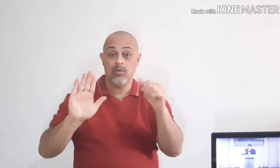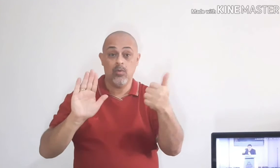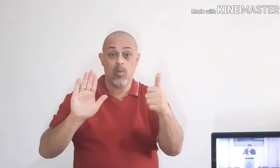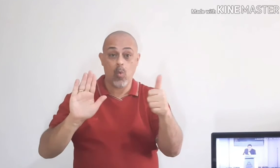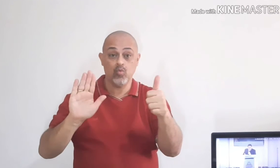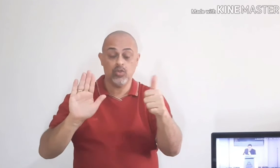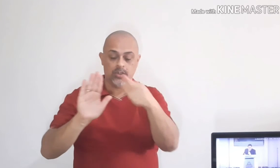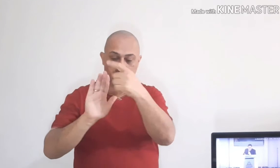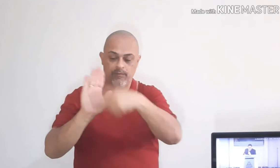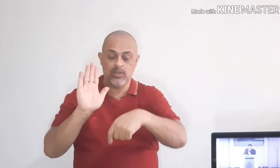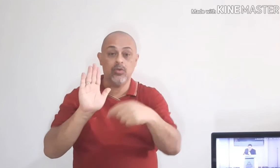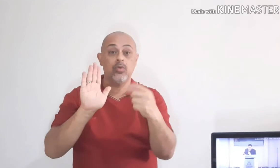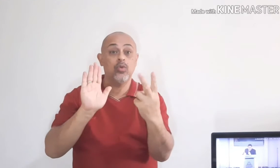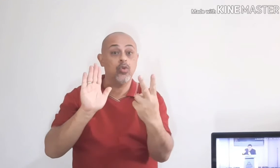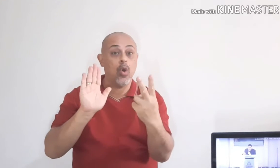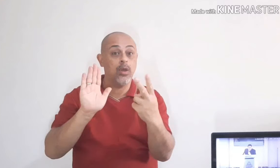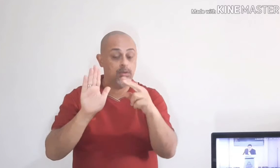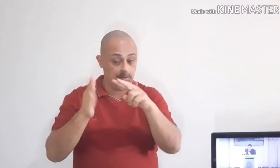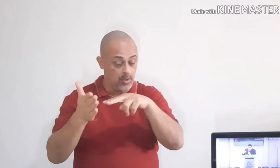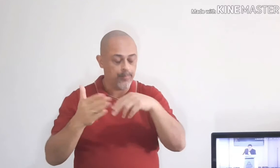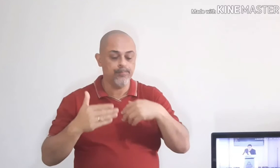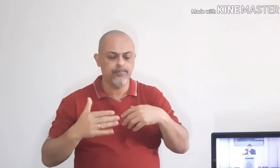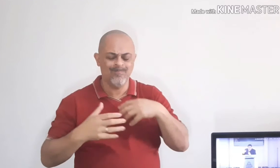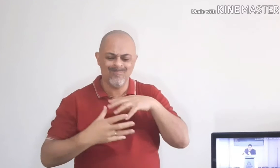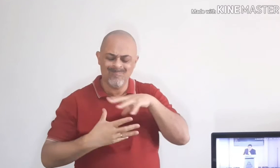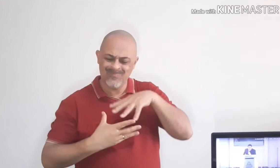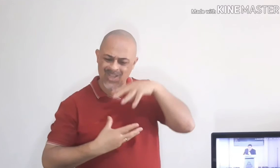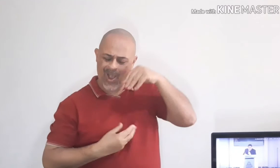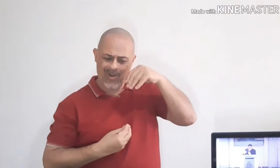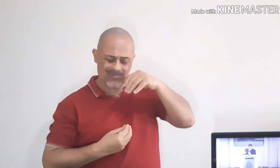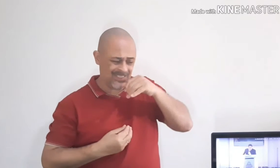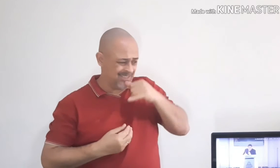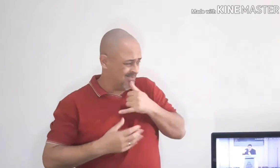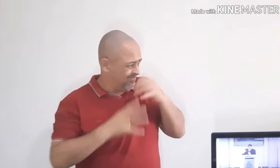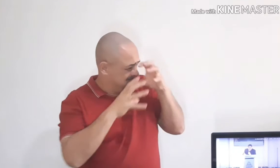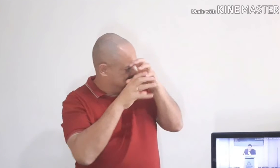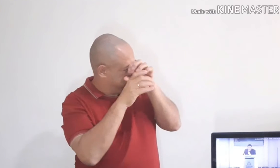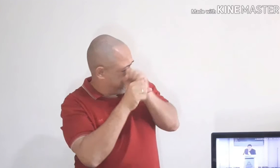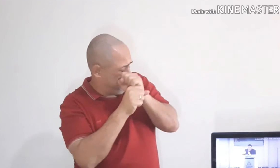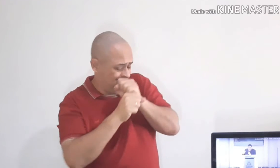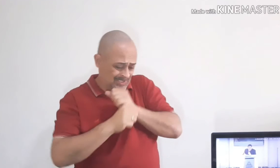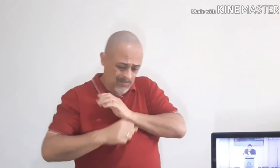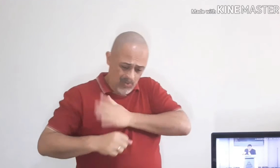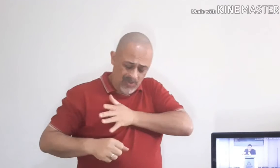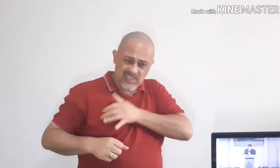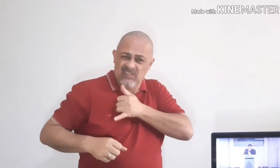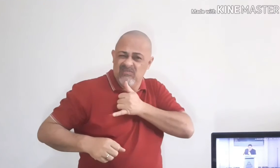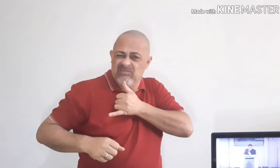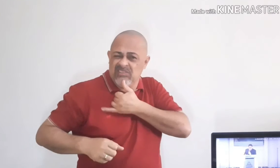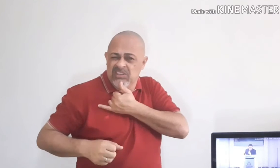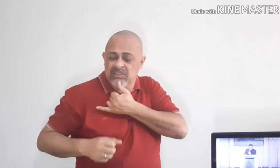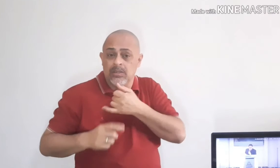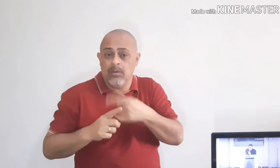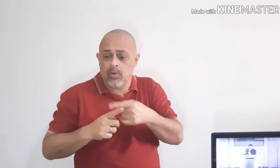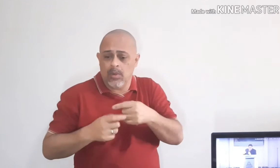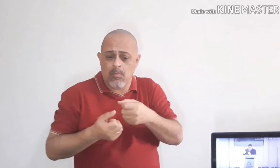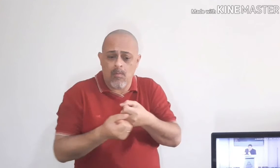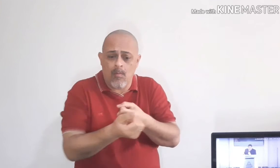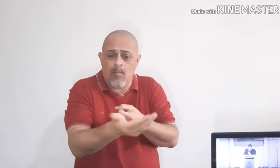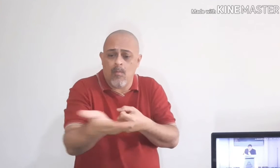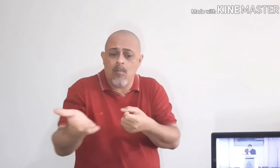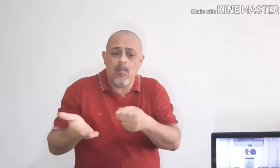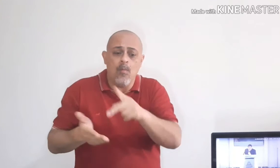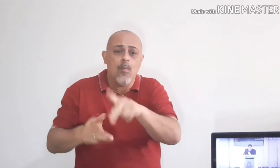2. Turbada está a minha alma, e o meu coração se derramou de angústia por causa da calamidade da filha do meu povo,